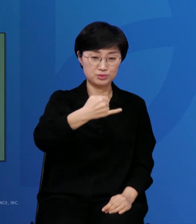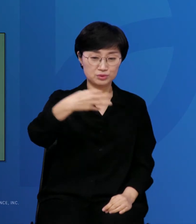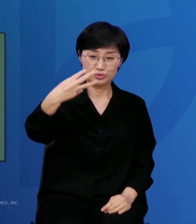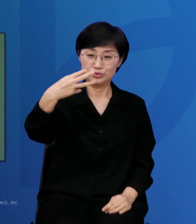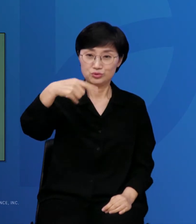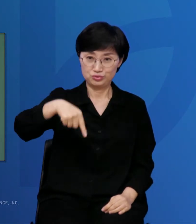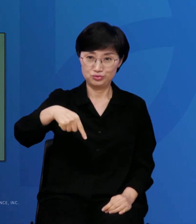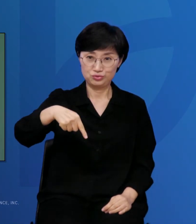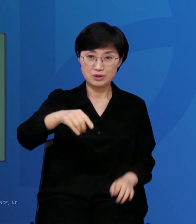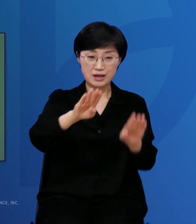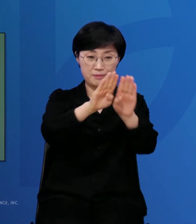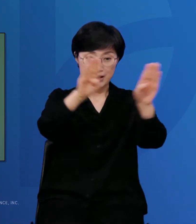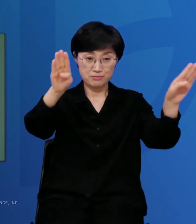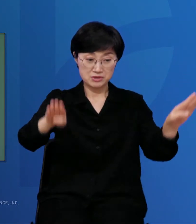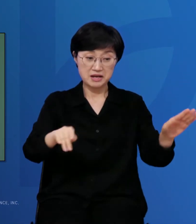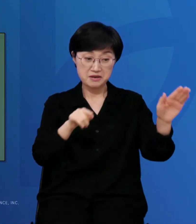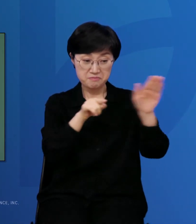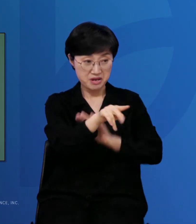있어요.